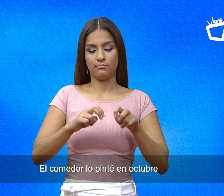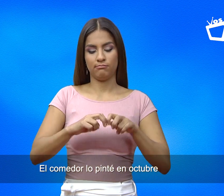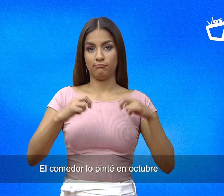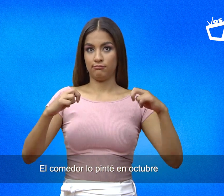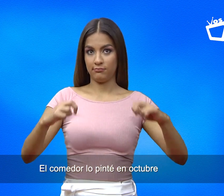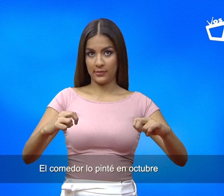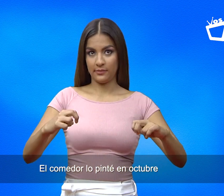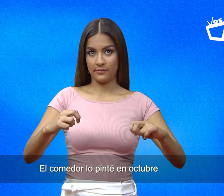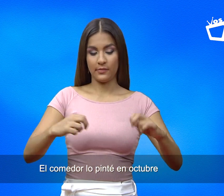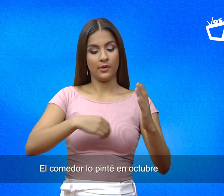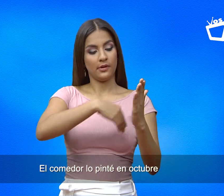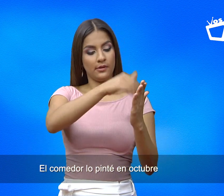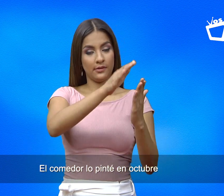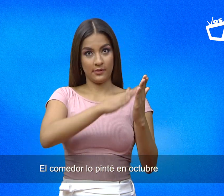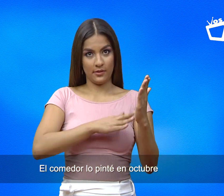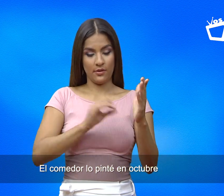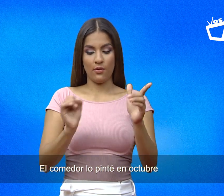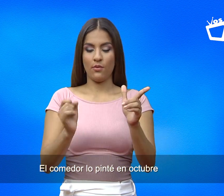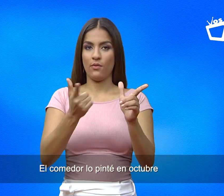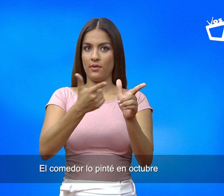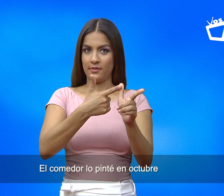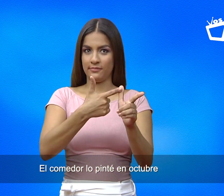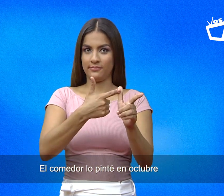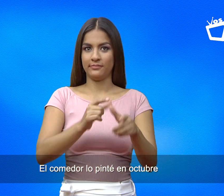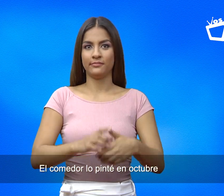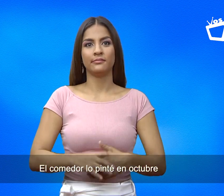el comedor lo pinte en octubre